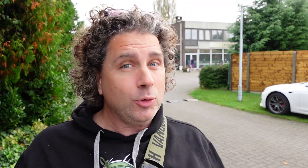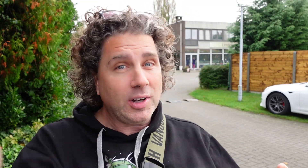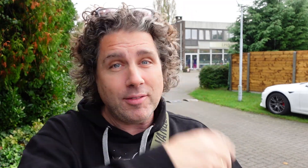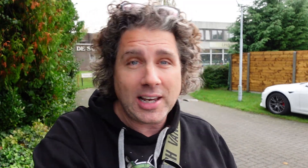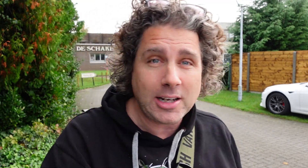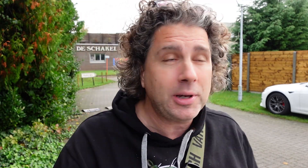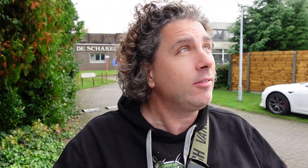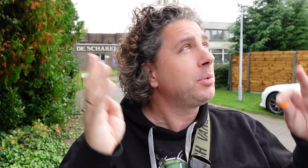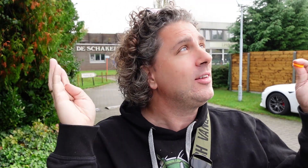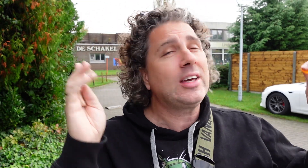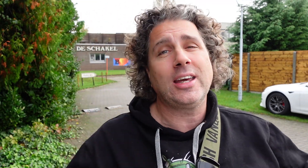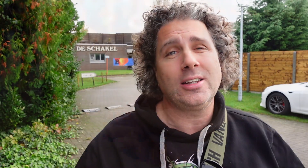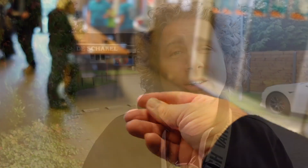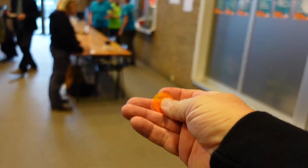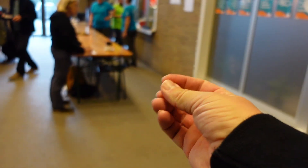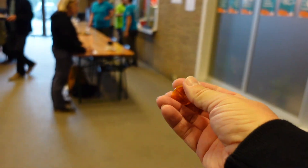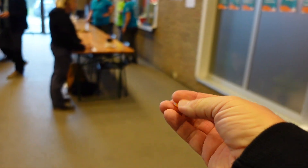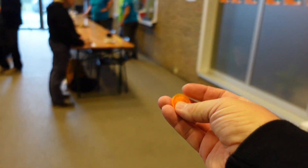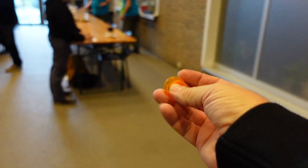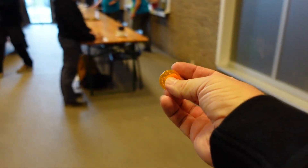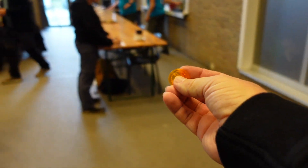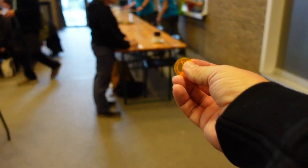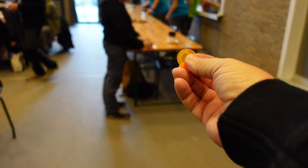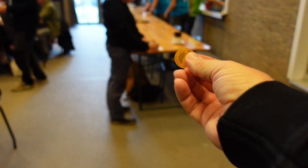allemaal moeten doen we gaan weer lekker naar binnen want het begint te